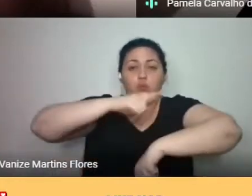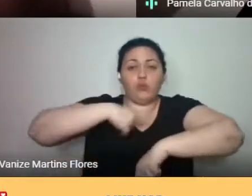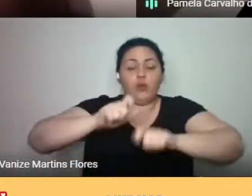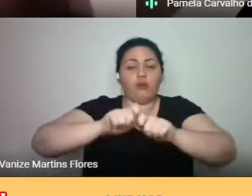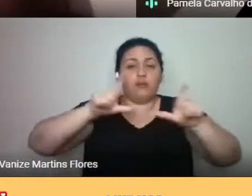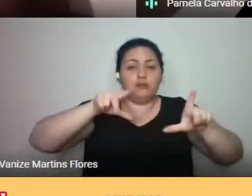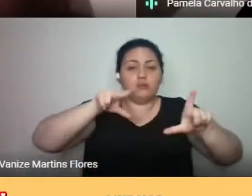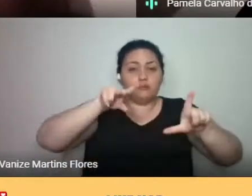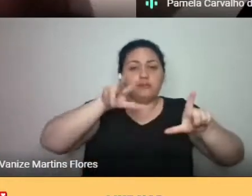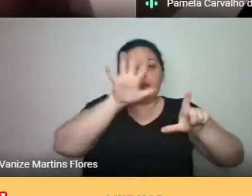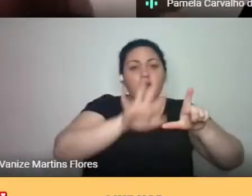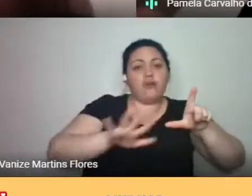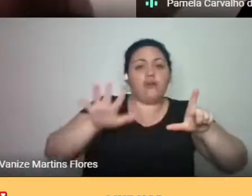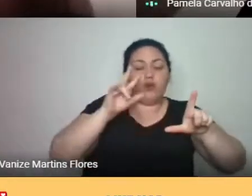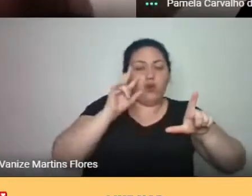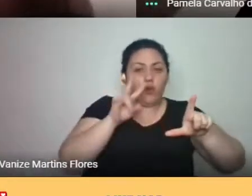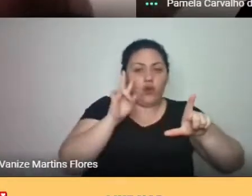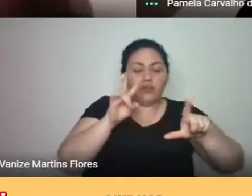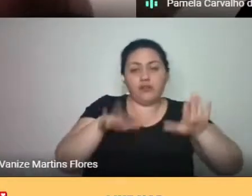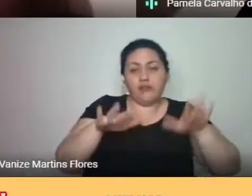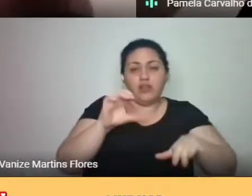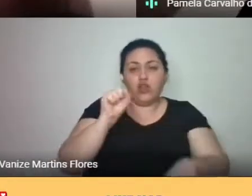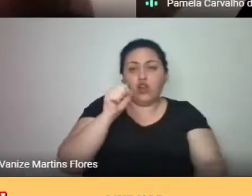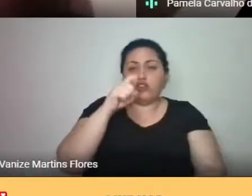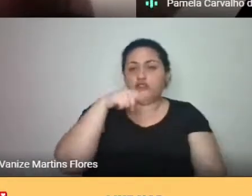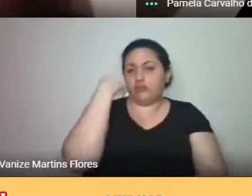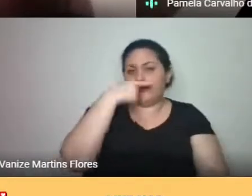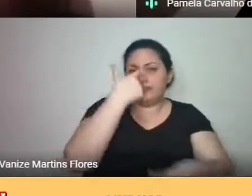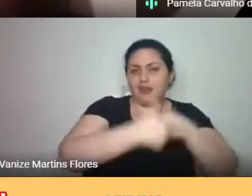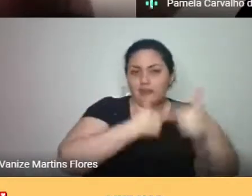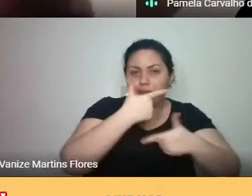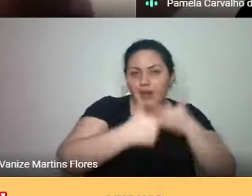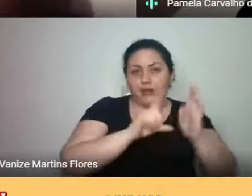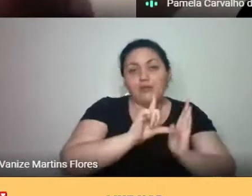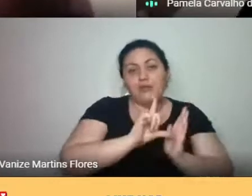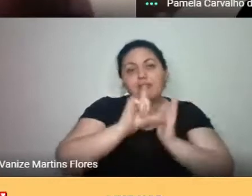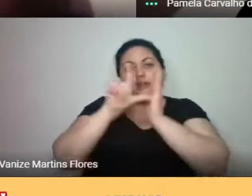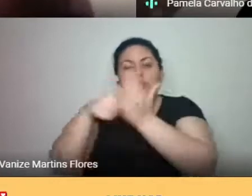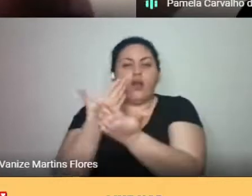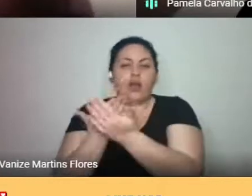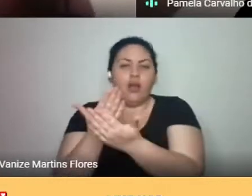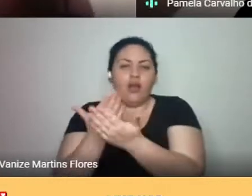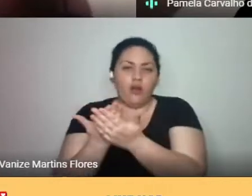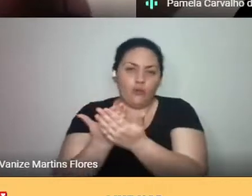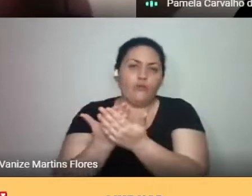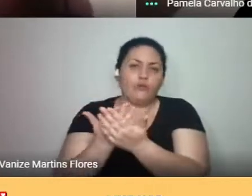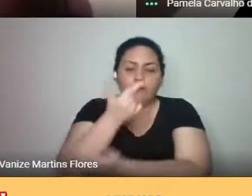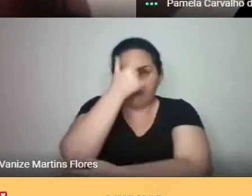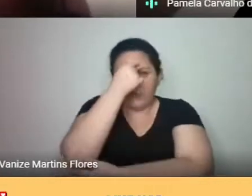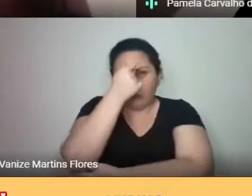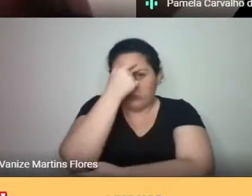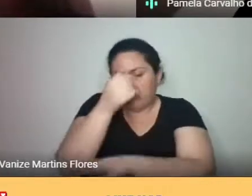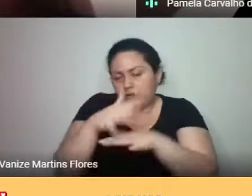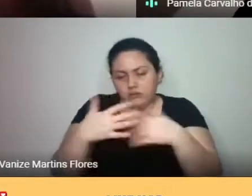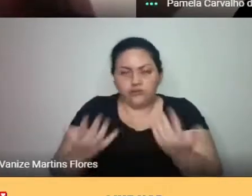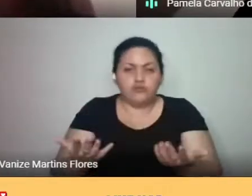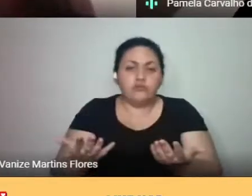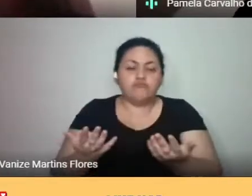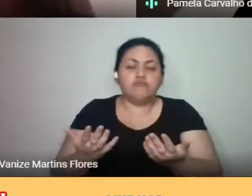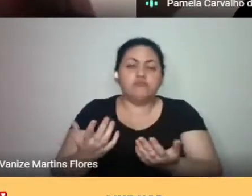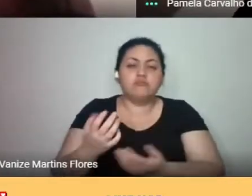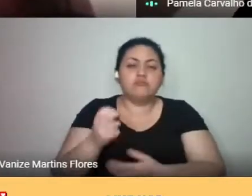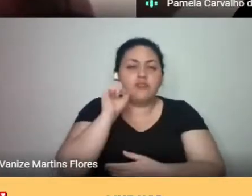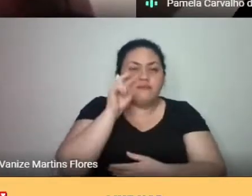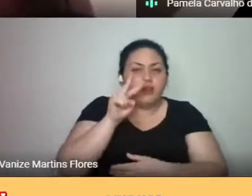vezes 8 horas de trabalho para depois ir para as aulas da faculdade, enfim, que